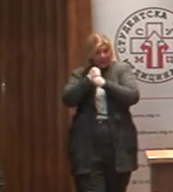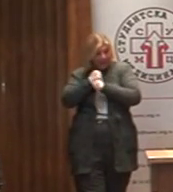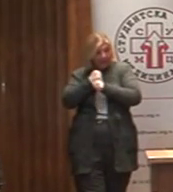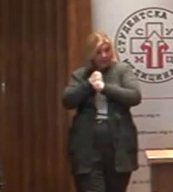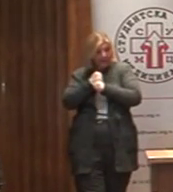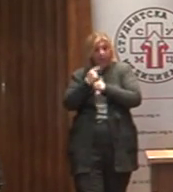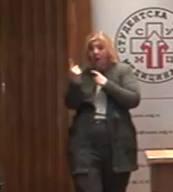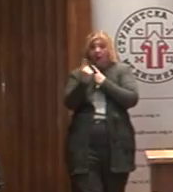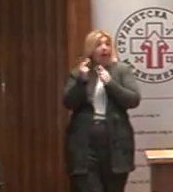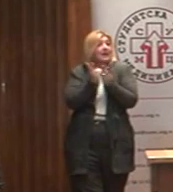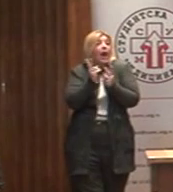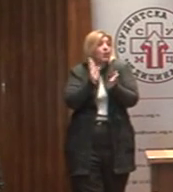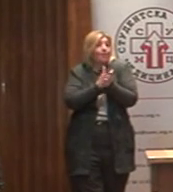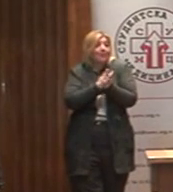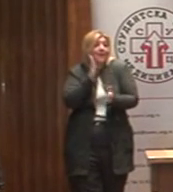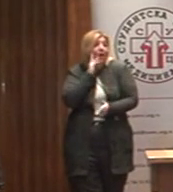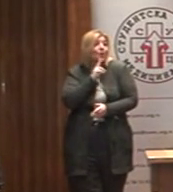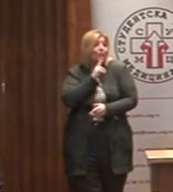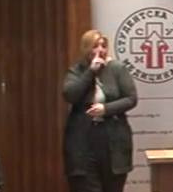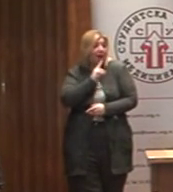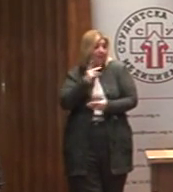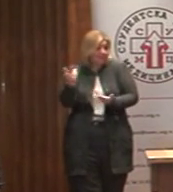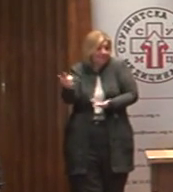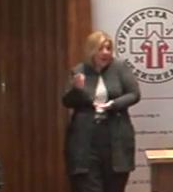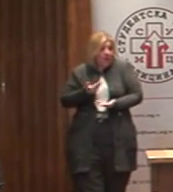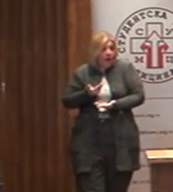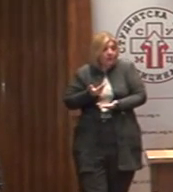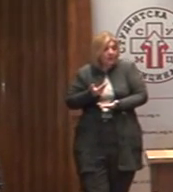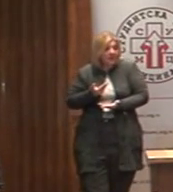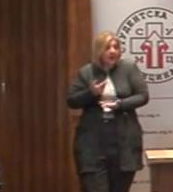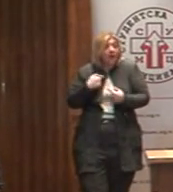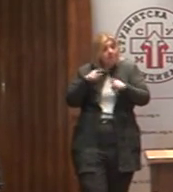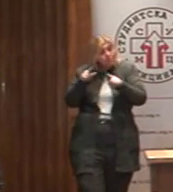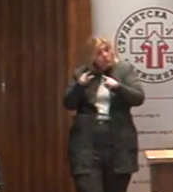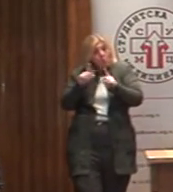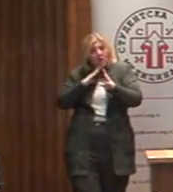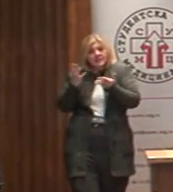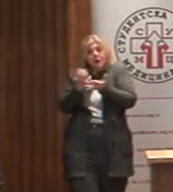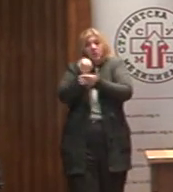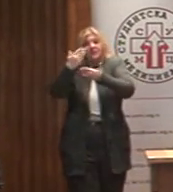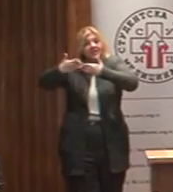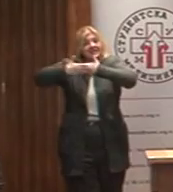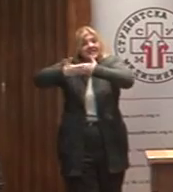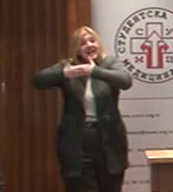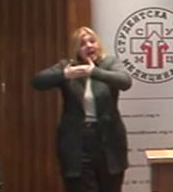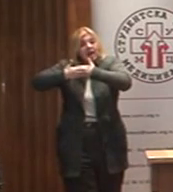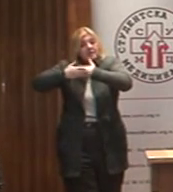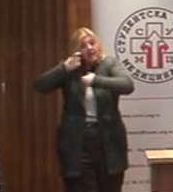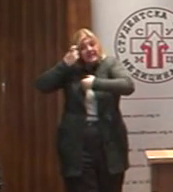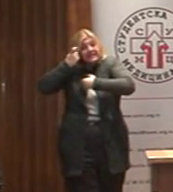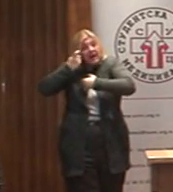nagluva došla u kancelariju. I sa tim nekim ciljem smo započeli neku tu misao i saradnju i razmišljanje o